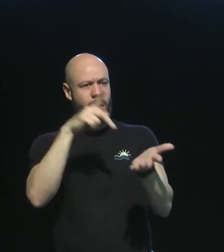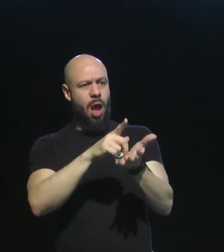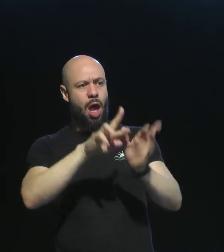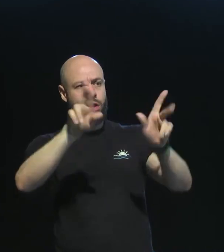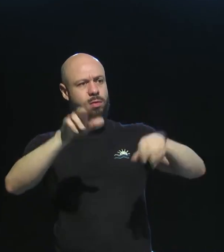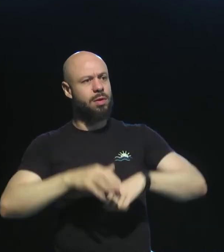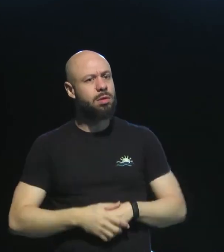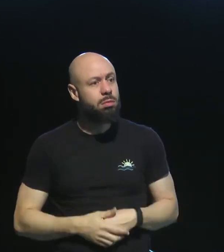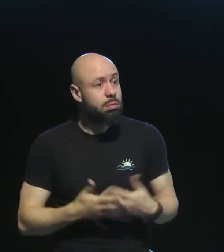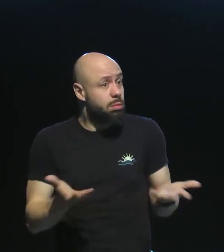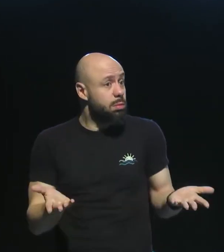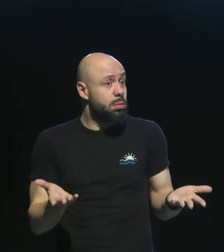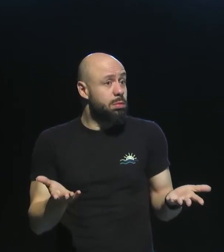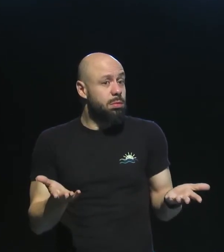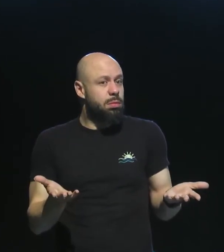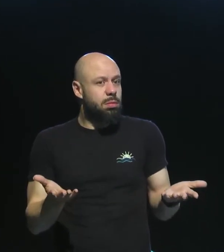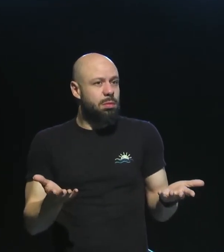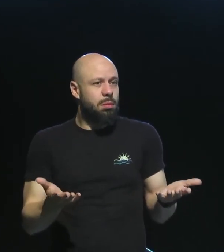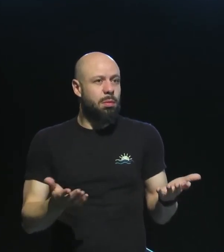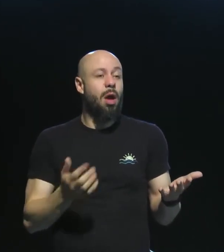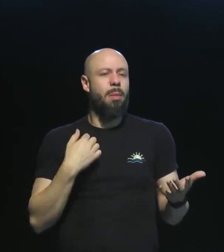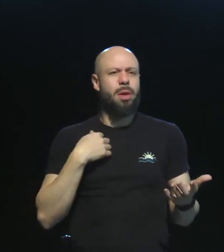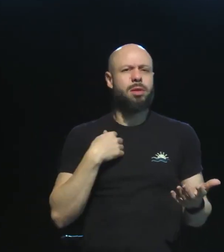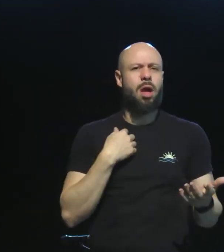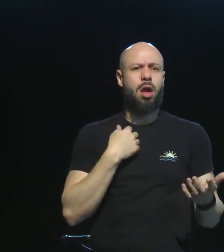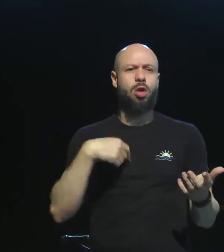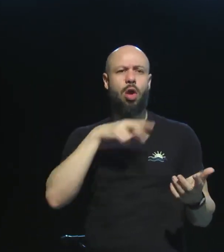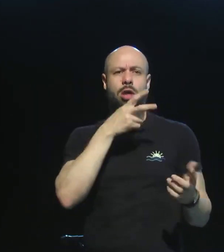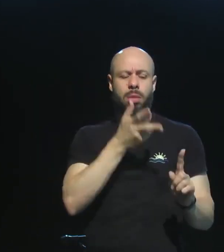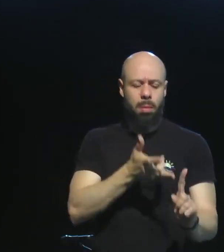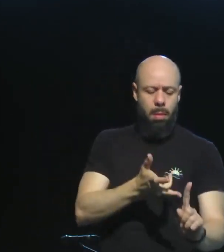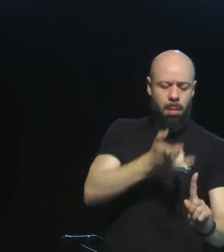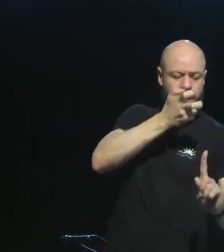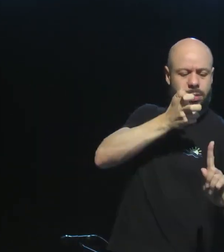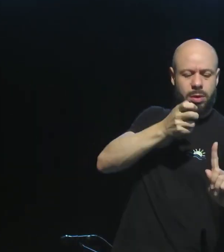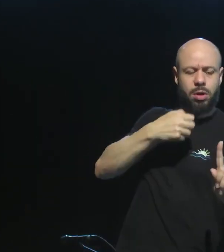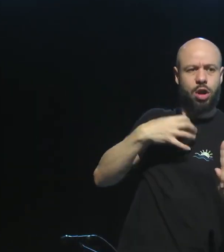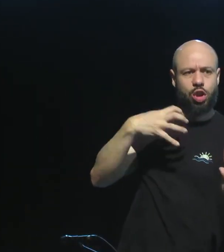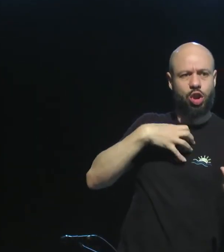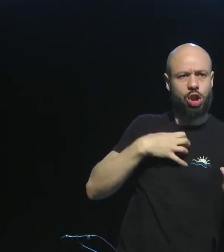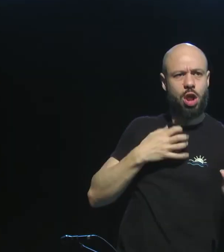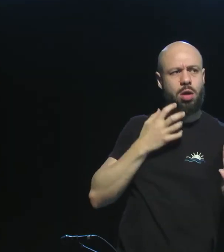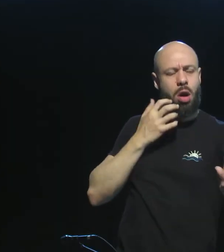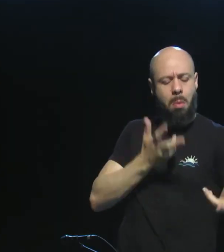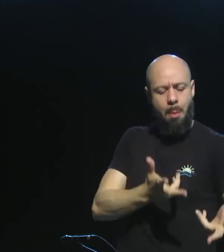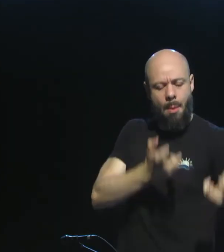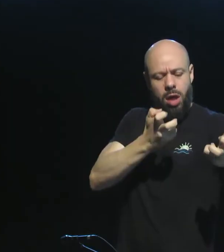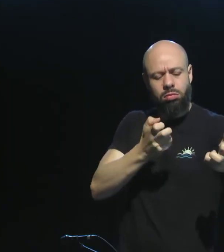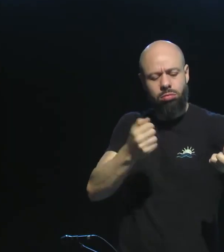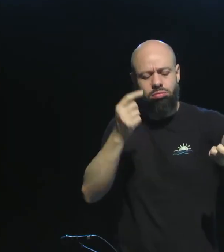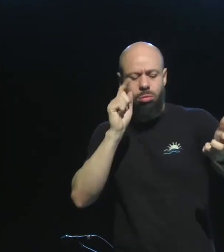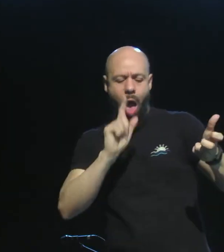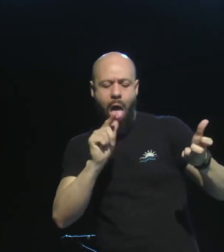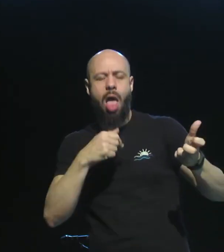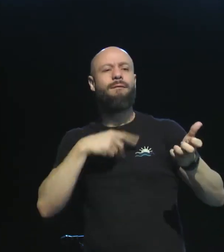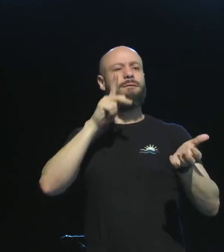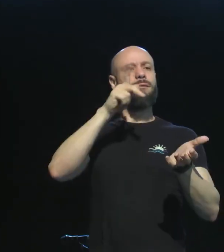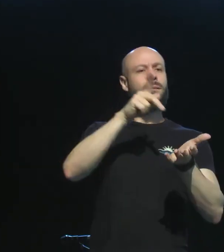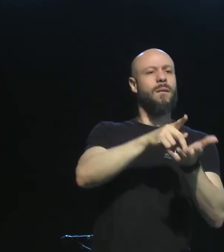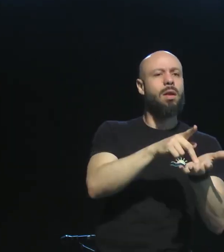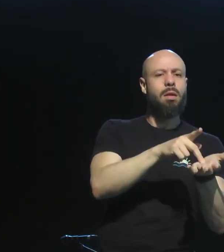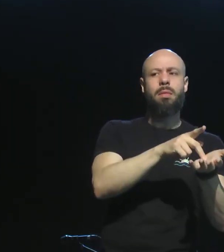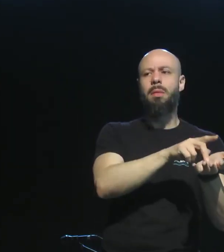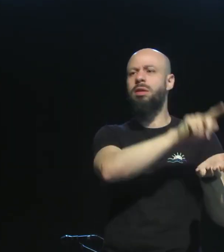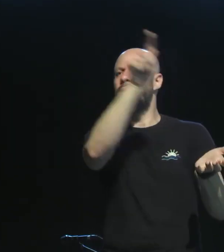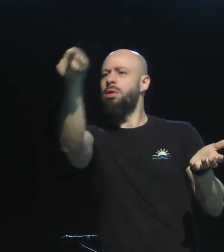Porque se nós confundirmos verdade com a nossa perspectiva, podemos acabar confundindo e dizendo que o que é verdade para mim